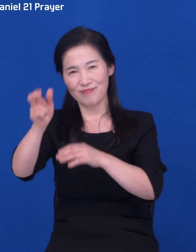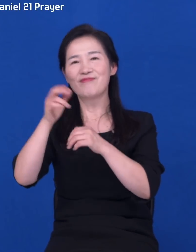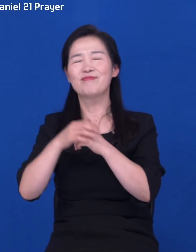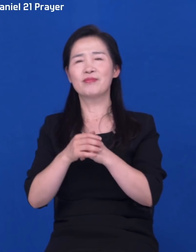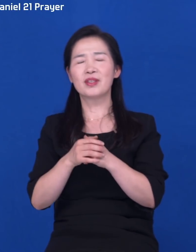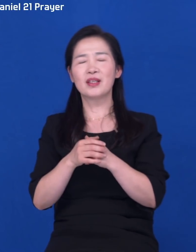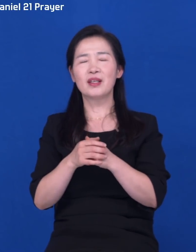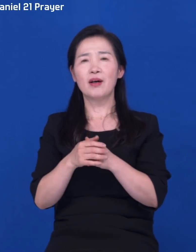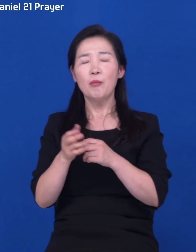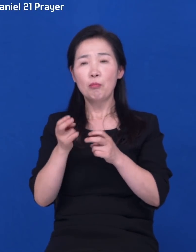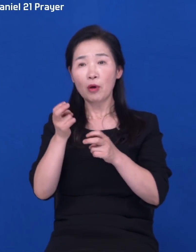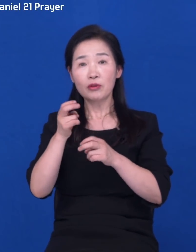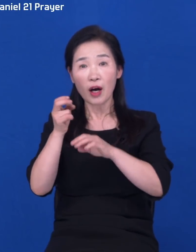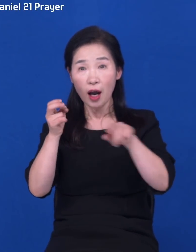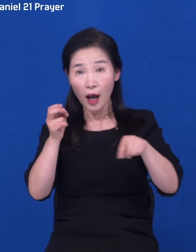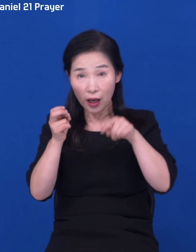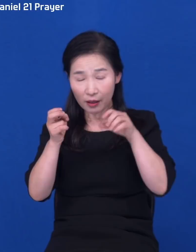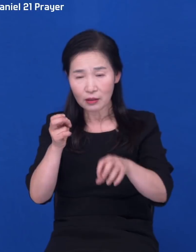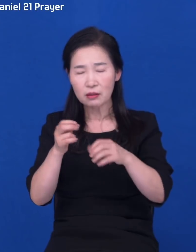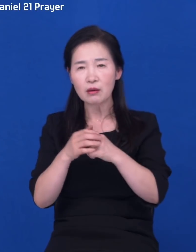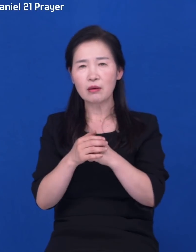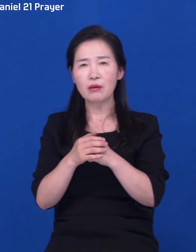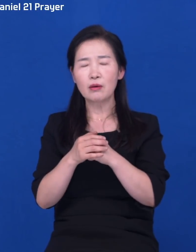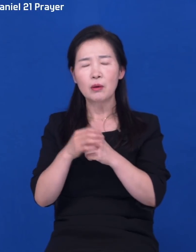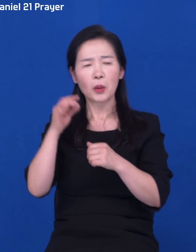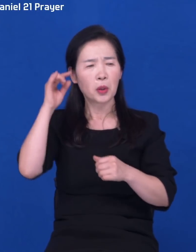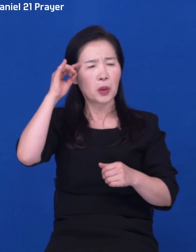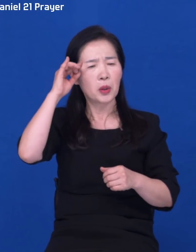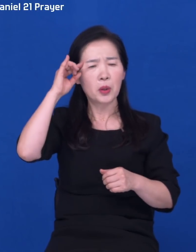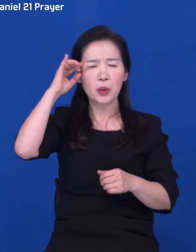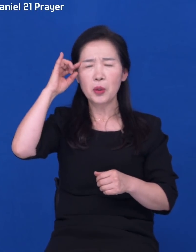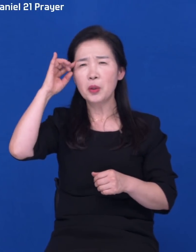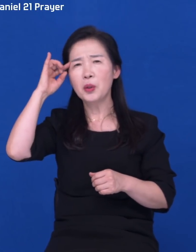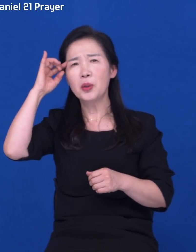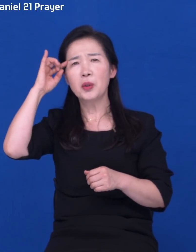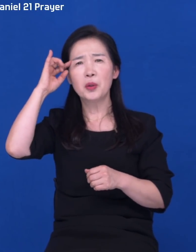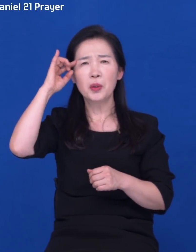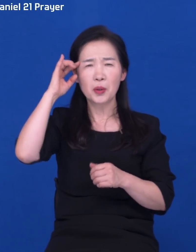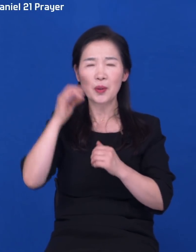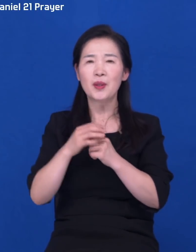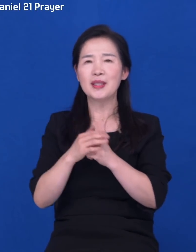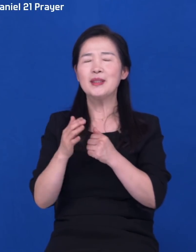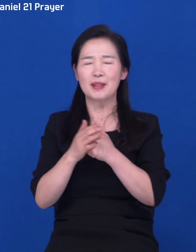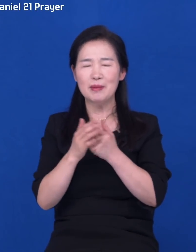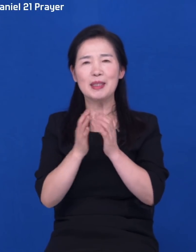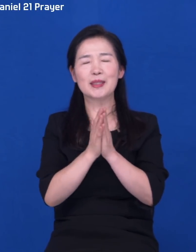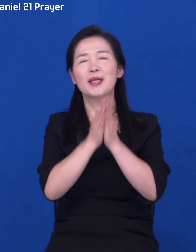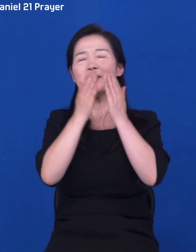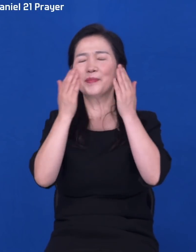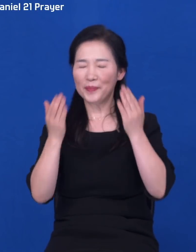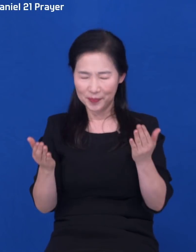안에서 갑자기 너무 무료한 생각이 들어서 책을 봤는데